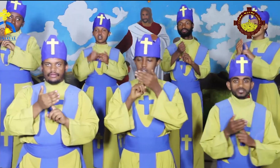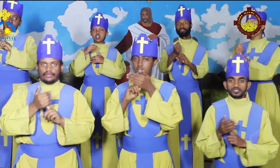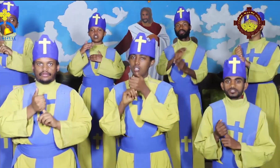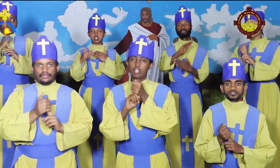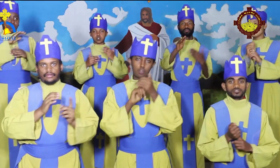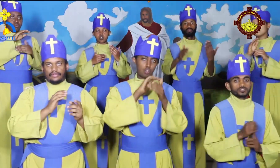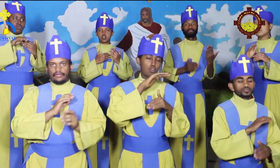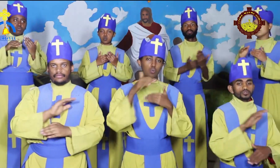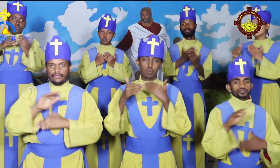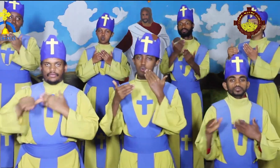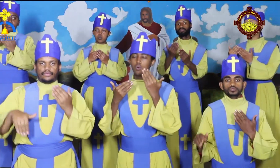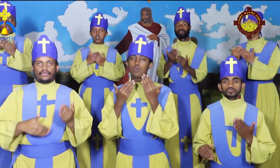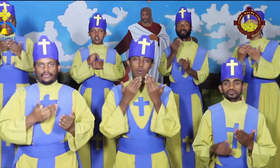ለአብ ለአዜ ኩሉ